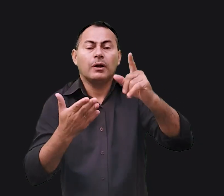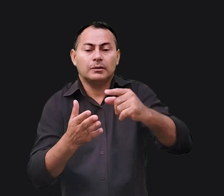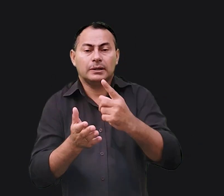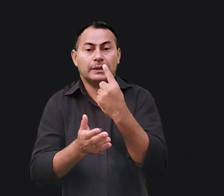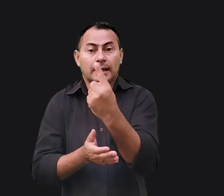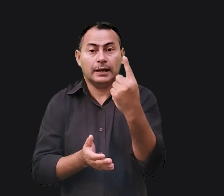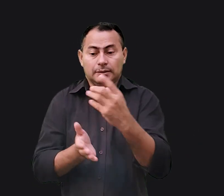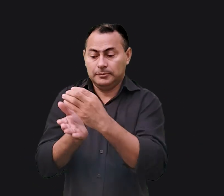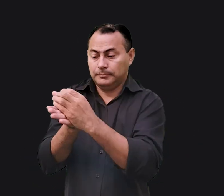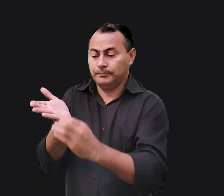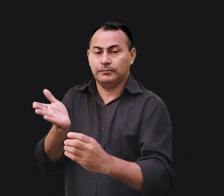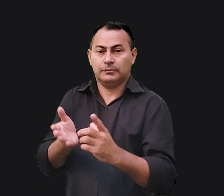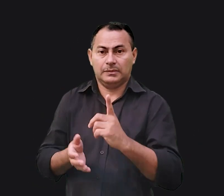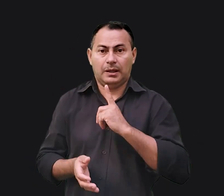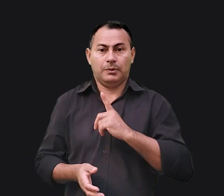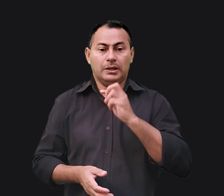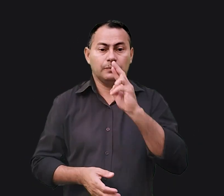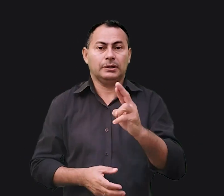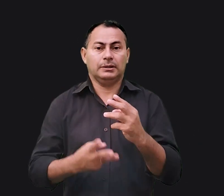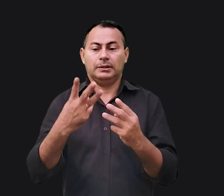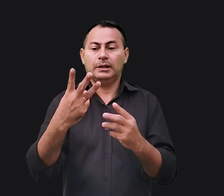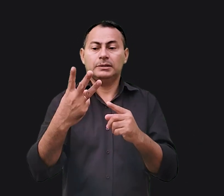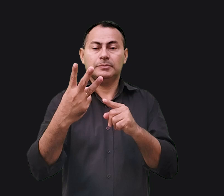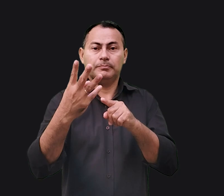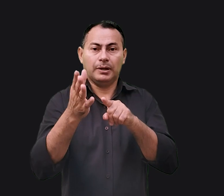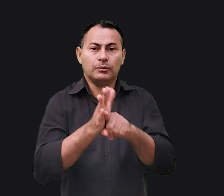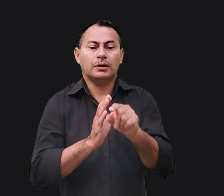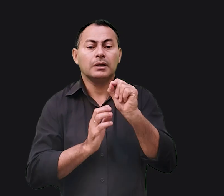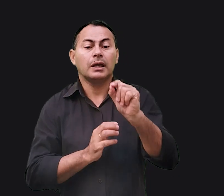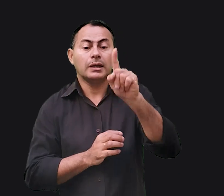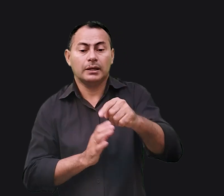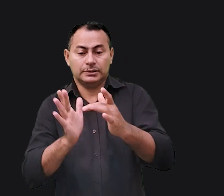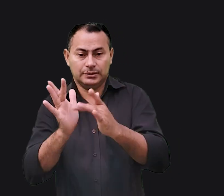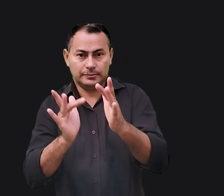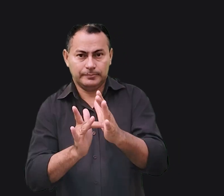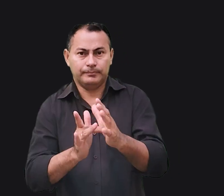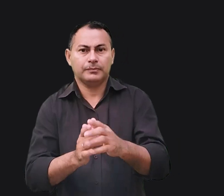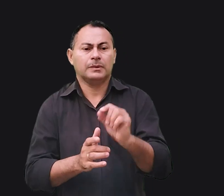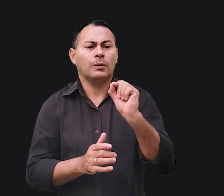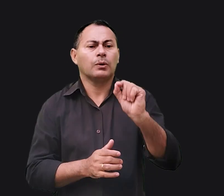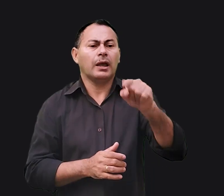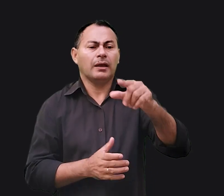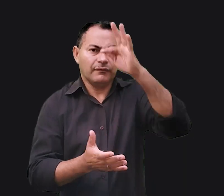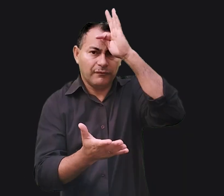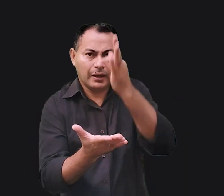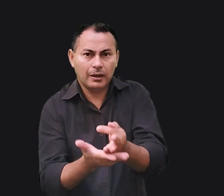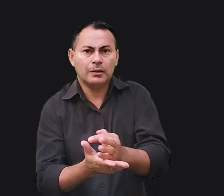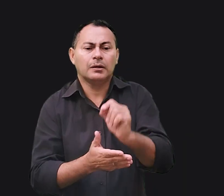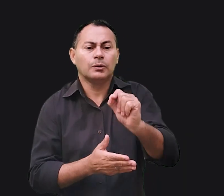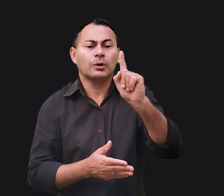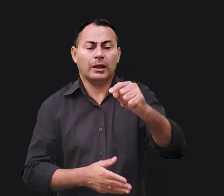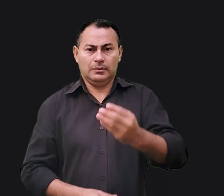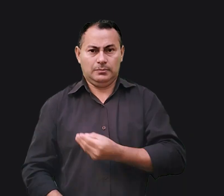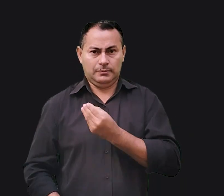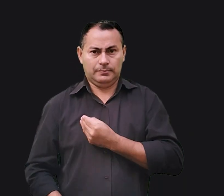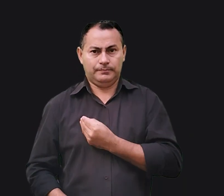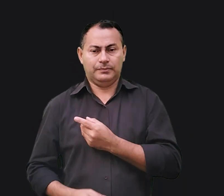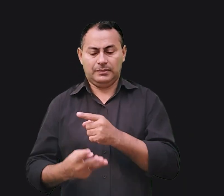cada capítulo buscamos respostas para 3 perguntas. Quem é Jesus? O que é fé? E o que é vida? Em cada um